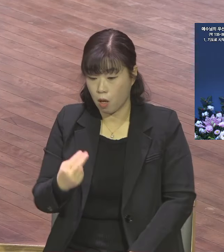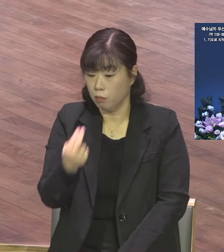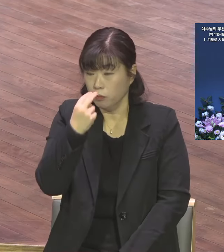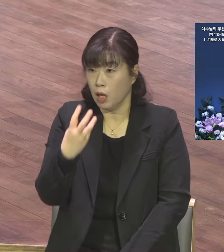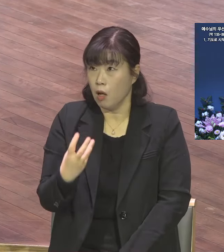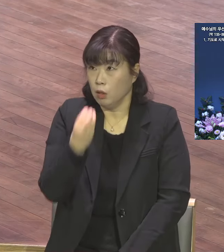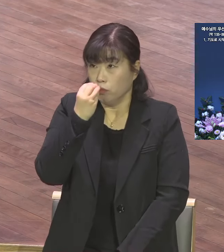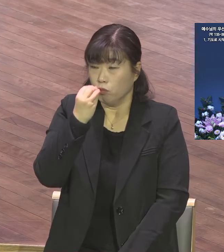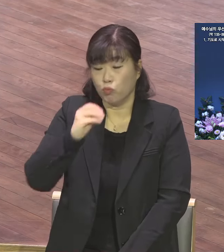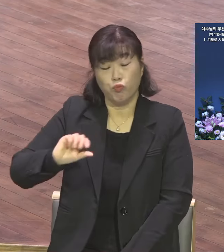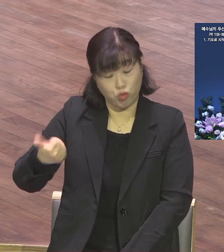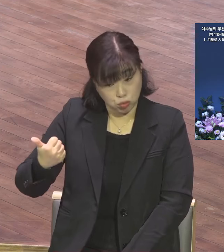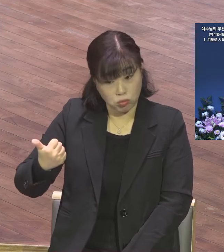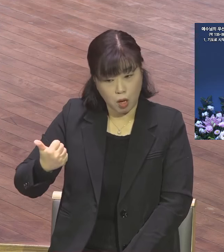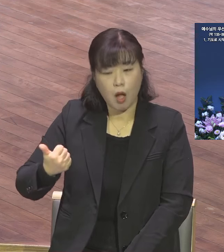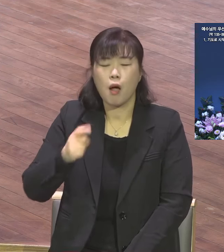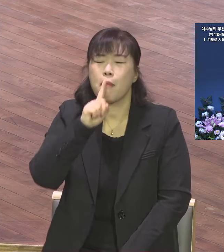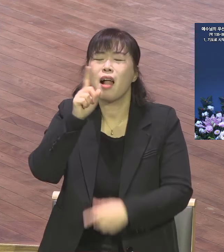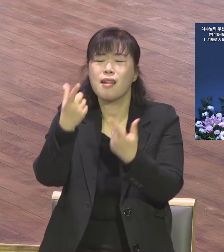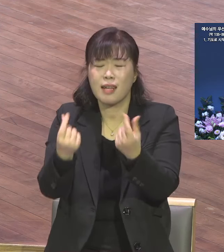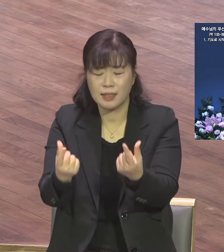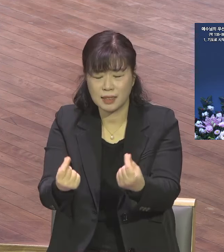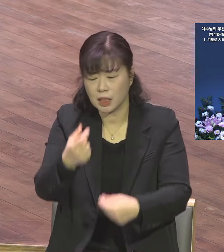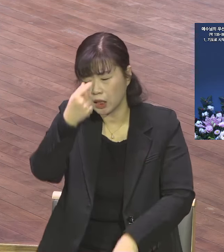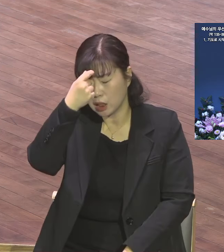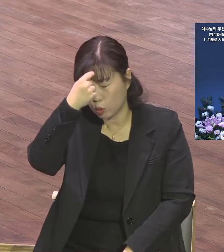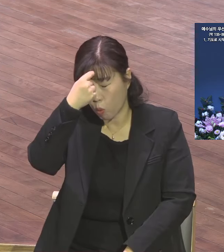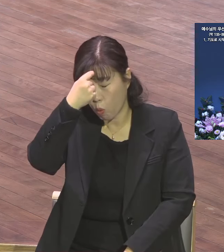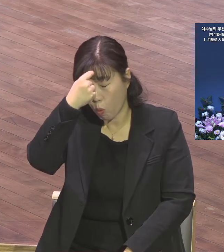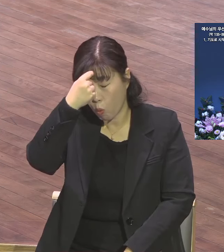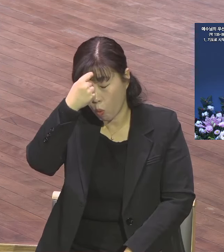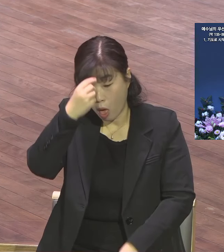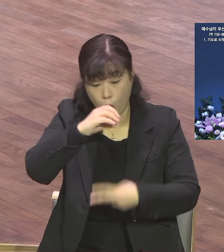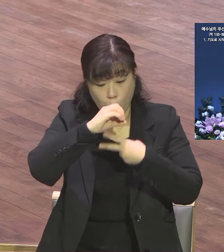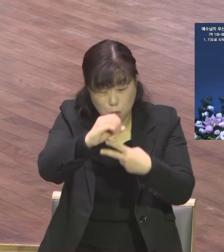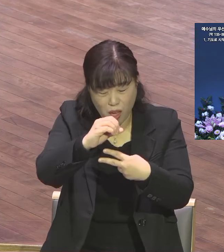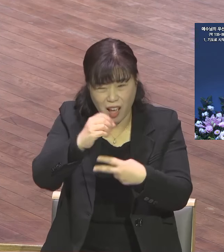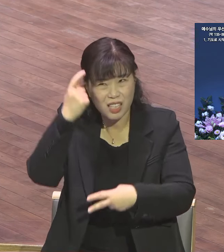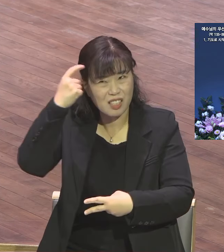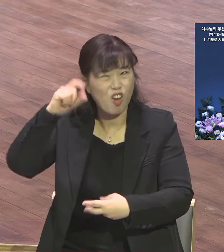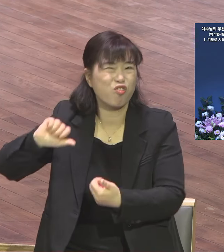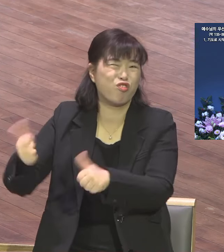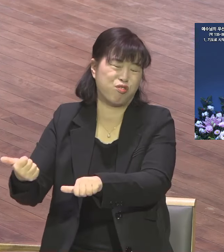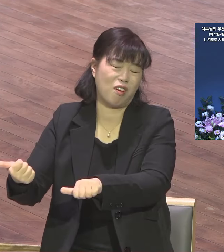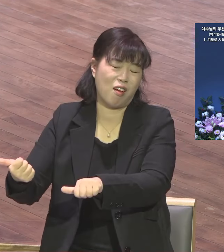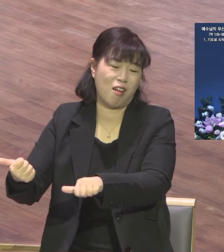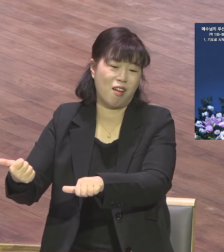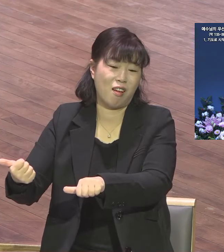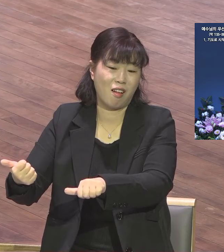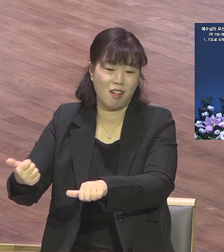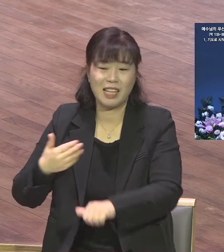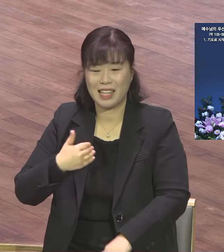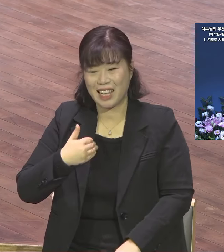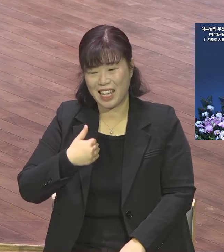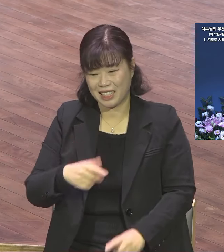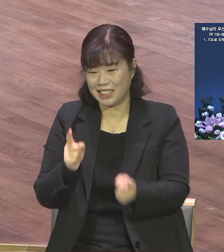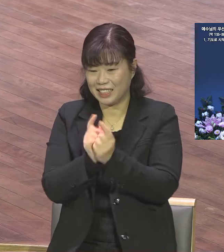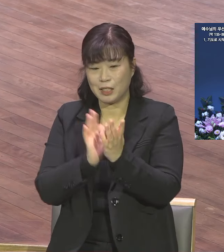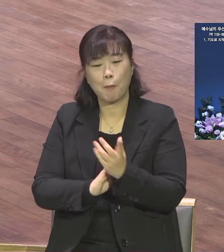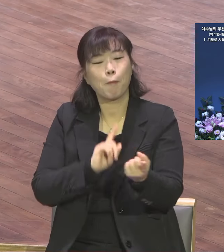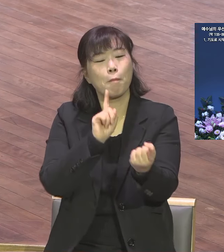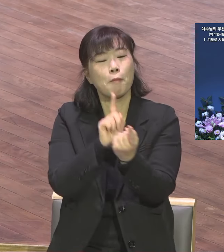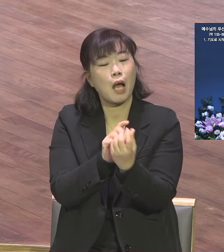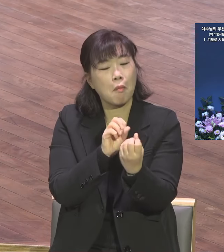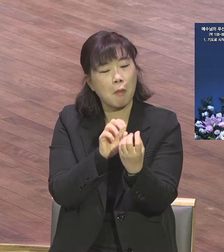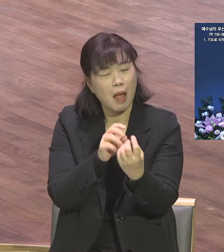그래서 하나님께 기도하는지 안 하는지 사람 딱 보면 저는 내가 거의 알아요. 이분이 기도 좀 하구나. 이분은